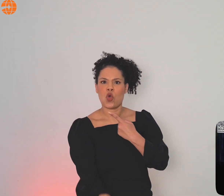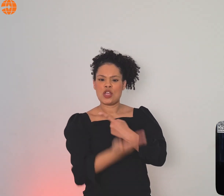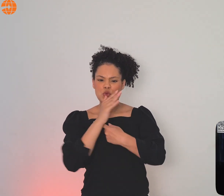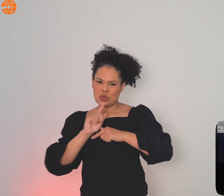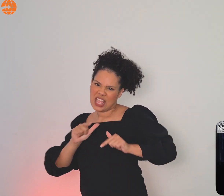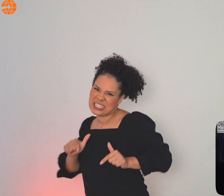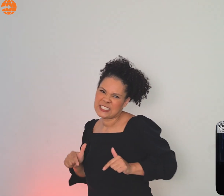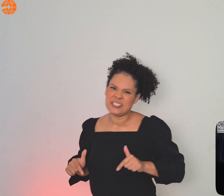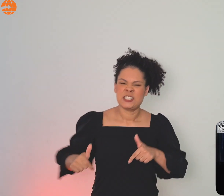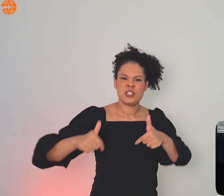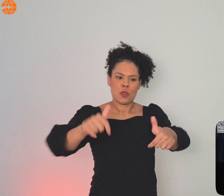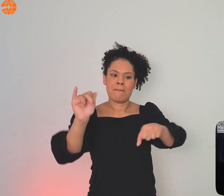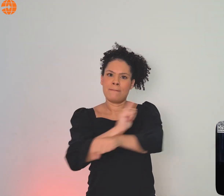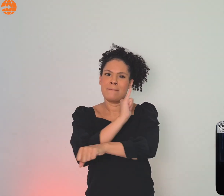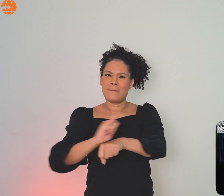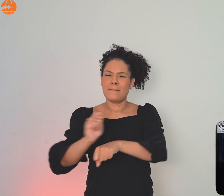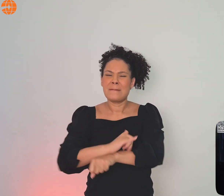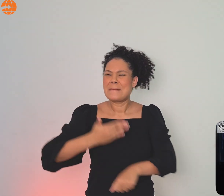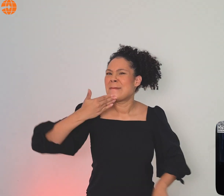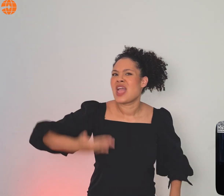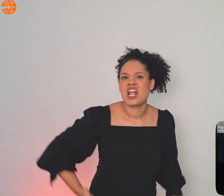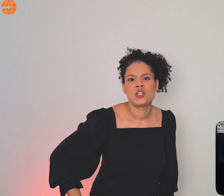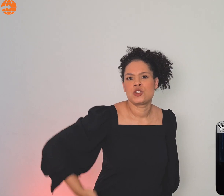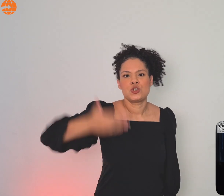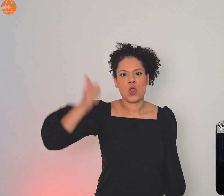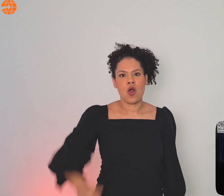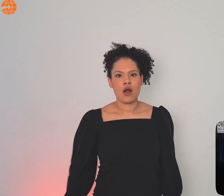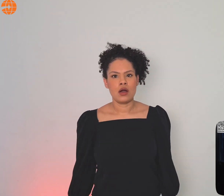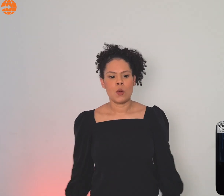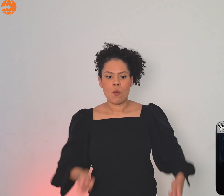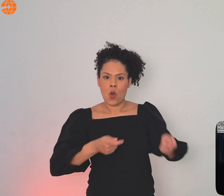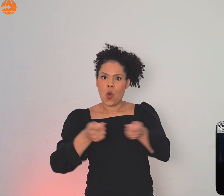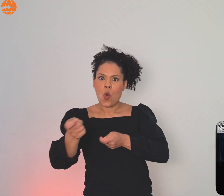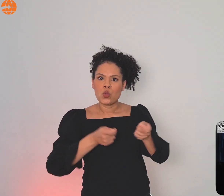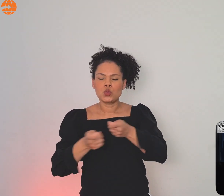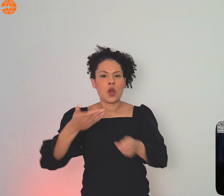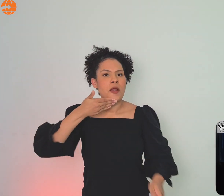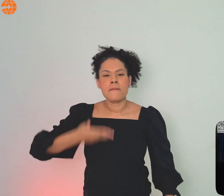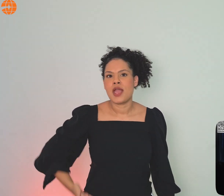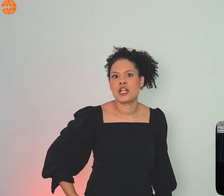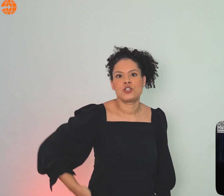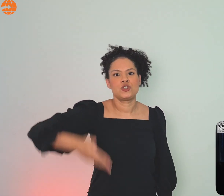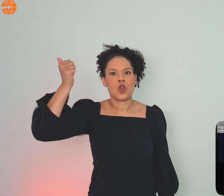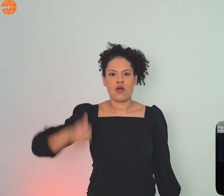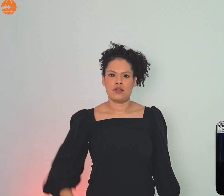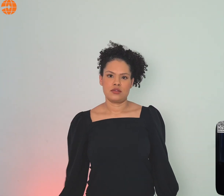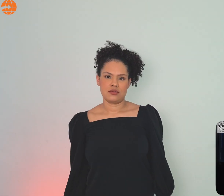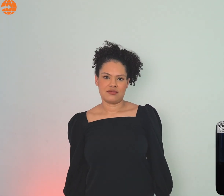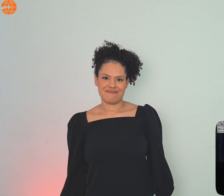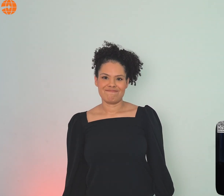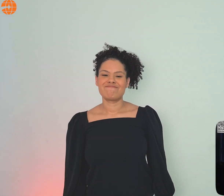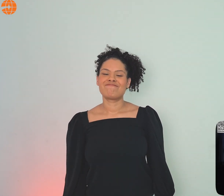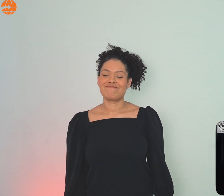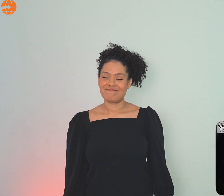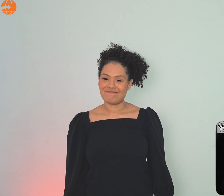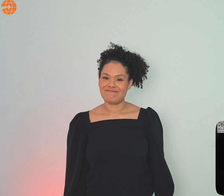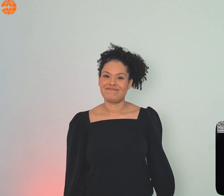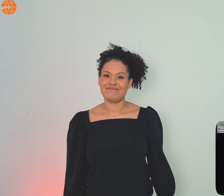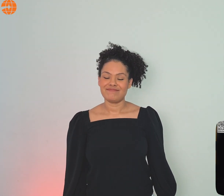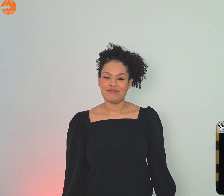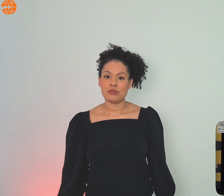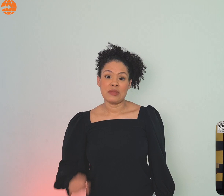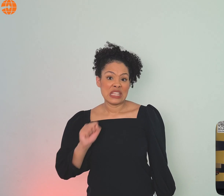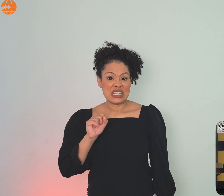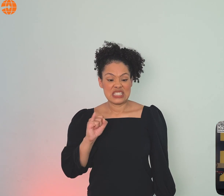melhor técnica, a ter a melhor precisão, a ter o melhor controle do teu avançar. Porque se você fizer